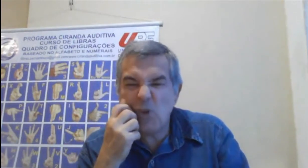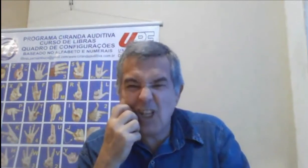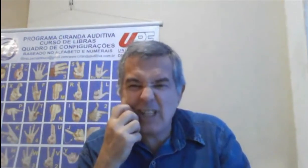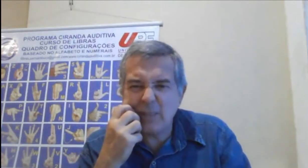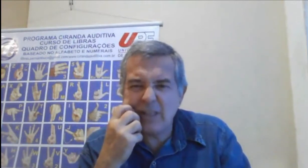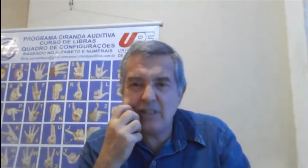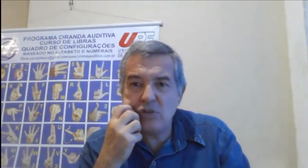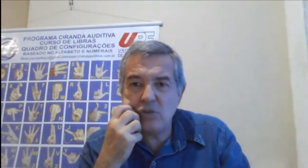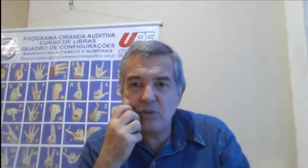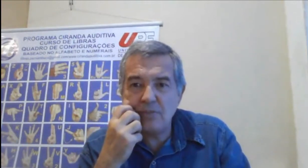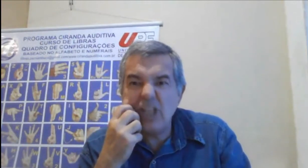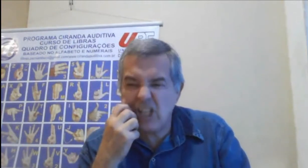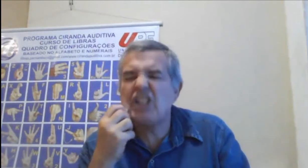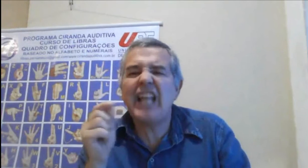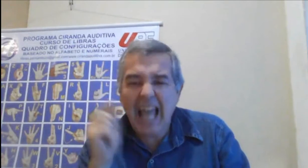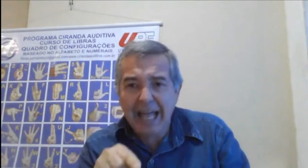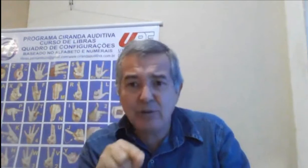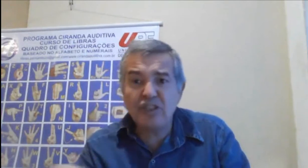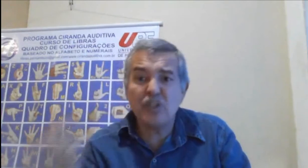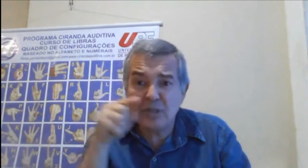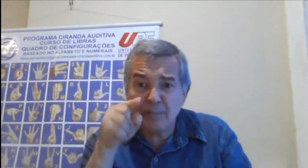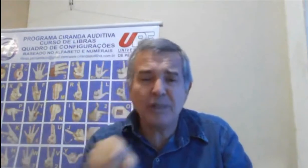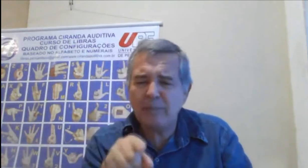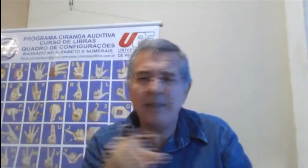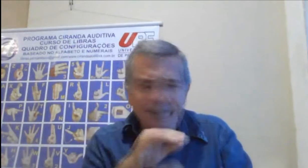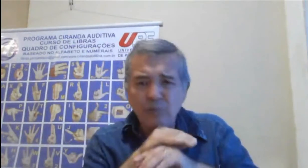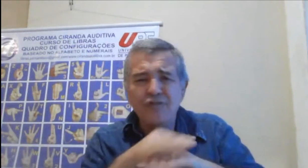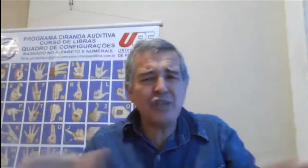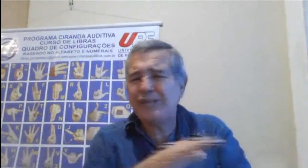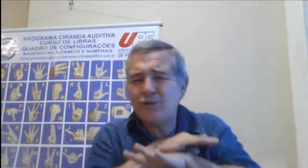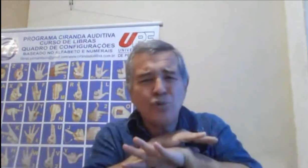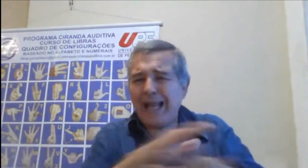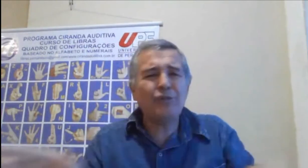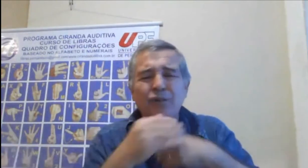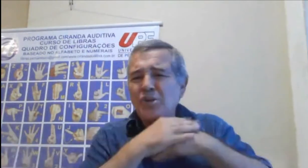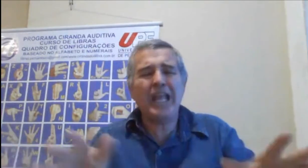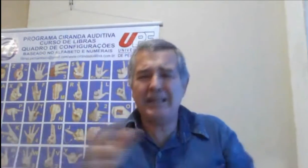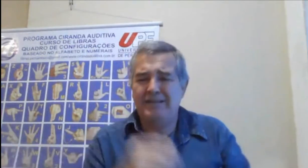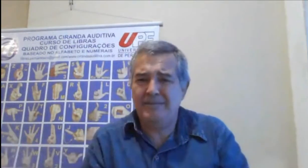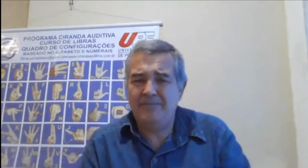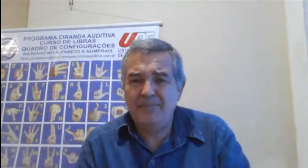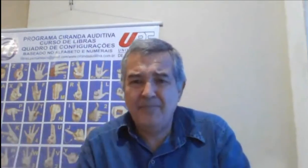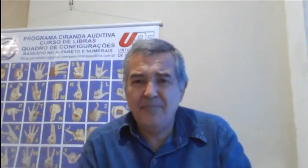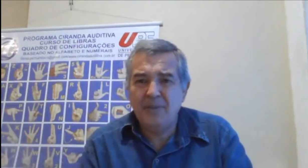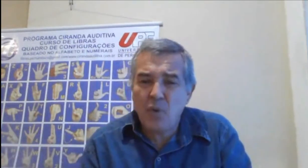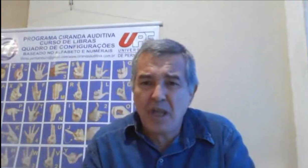detonei exatamente isso. E disse, está errado e vocês estão manipulando. Está no vídeo, está tudo lá, eu detonei. Por